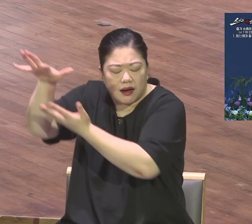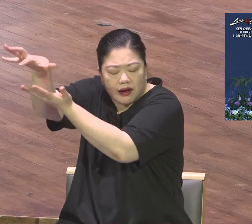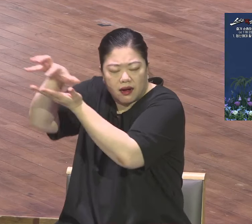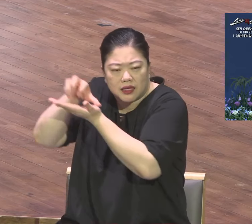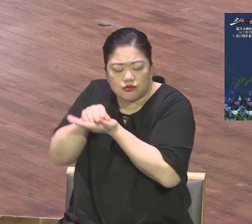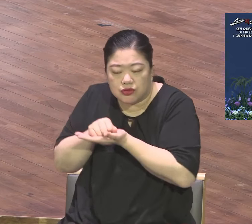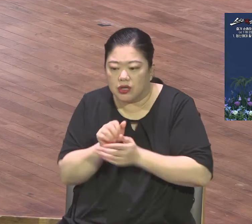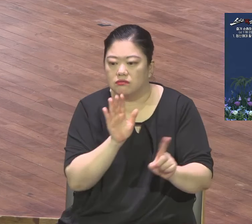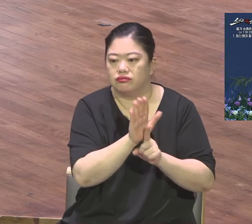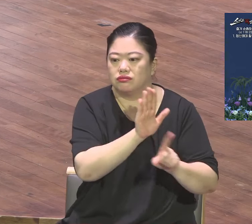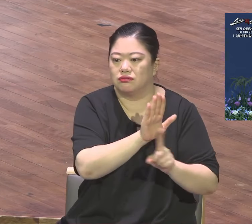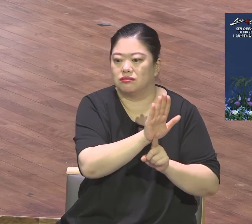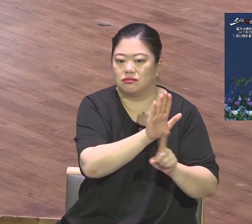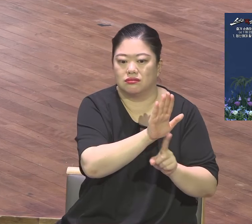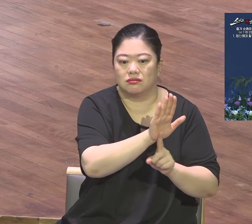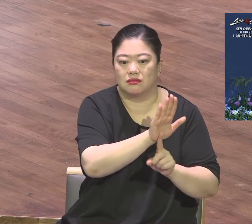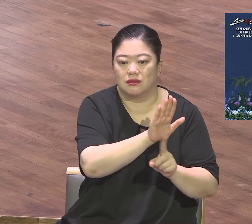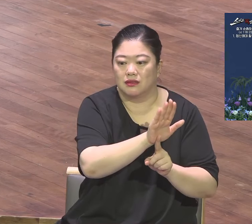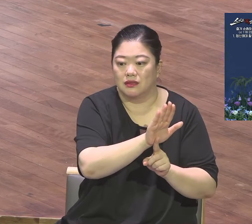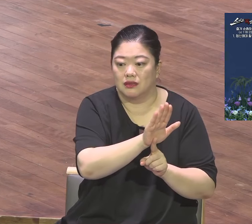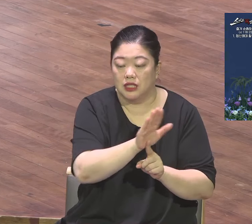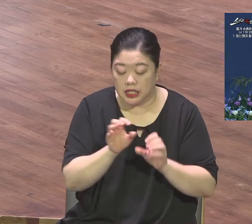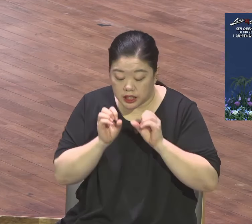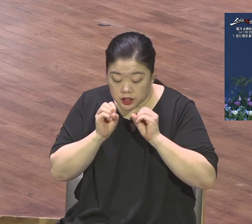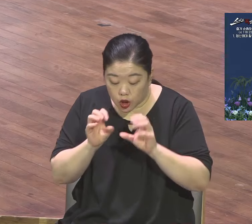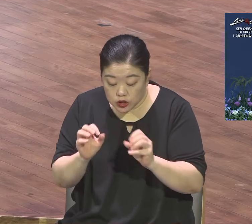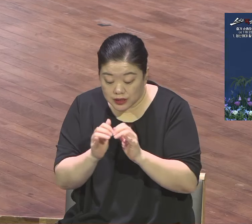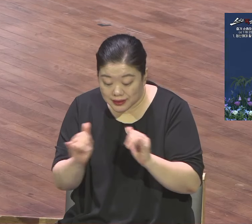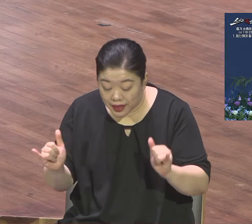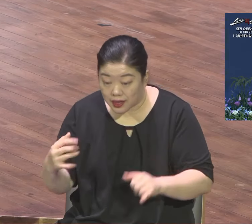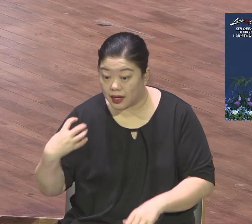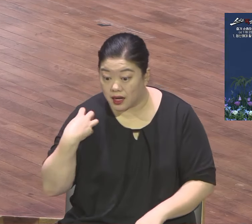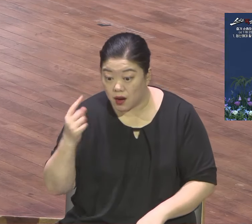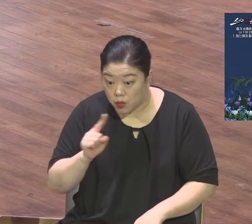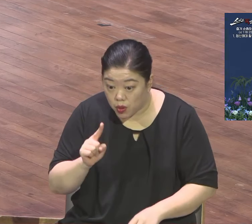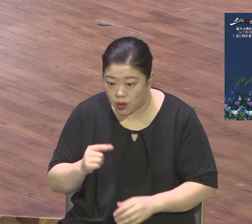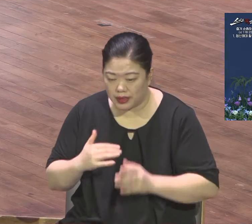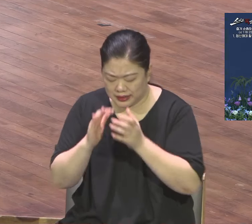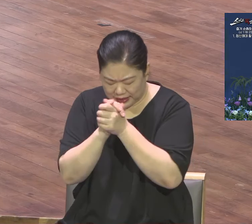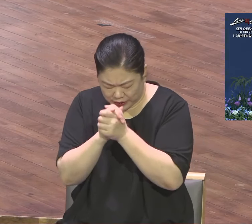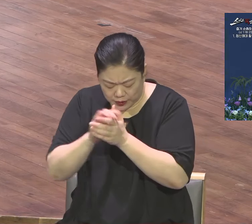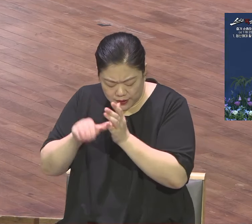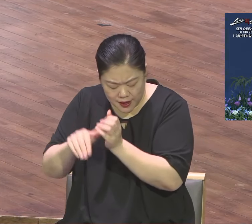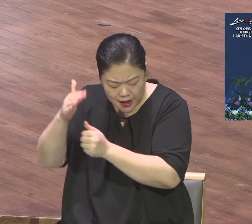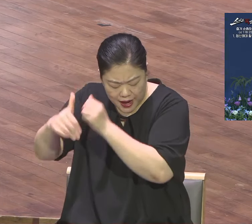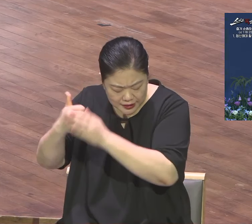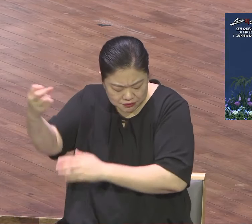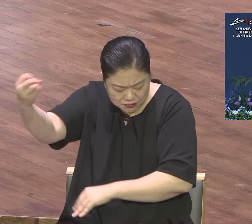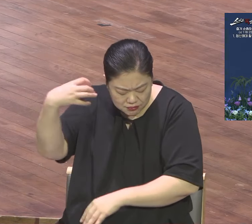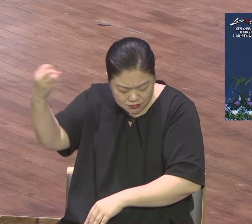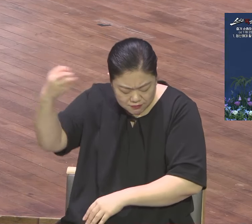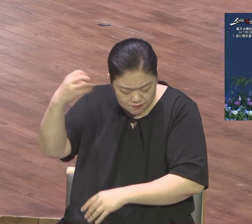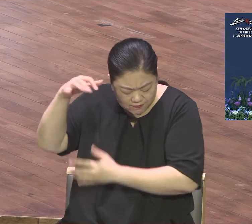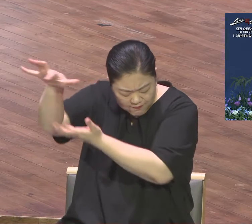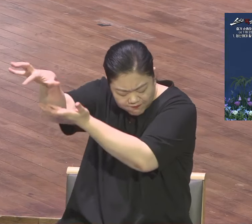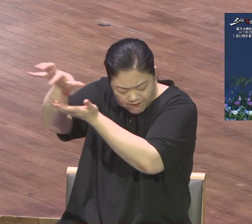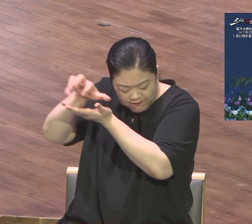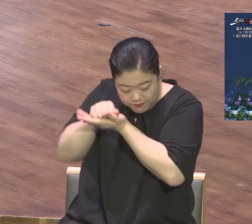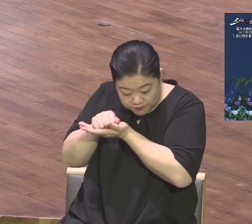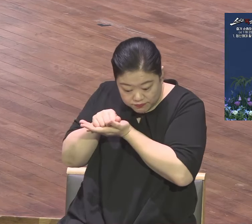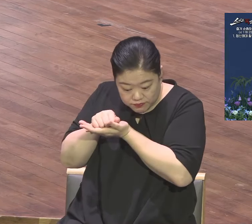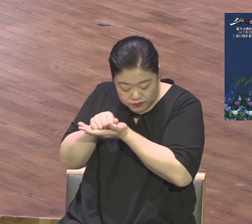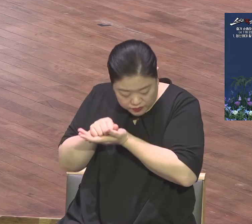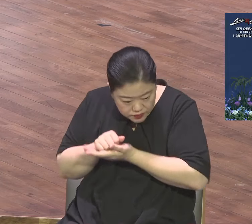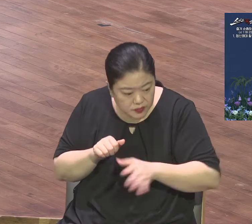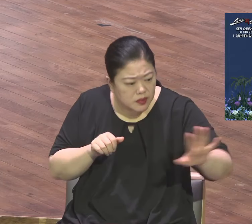뜻을 백성들에게 전달하고 백성의 죄악에 대해서 책망하고 위기가 다가올 때 백성들에게